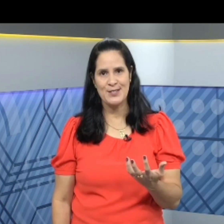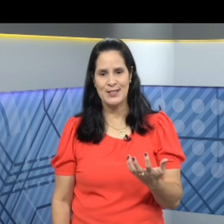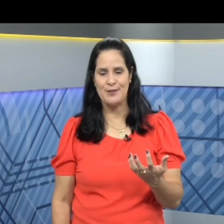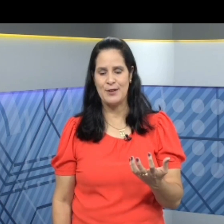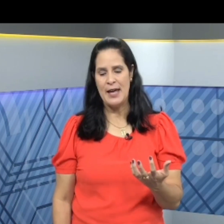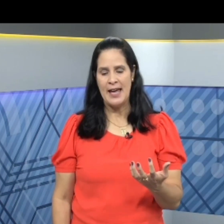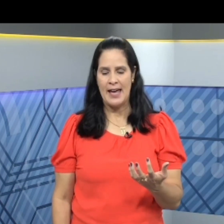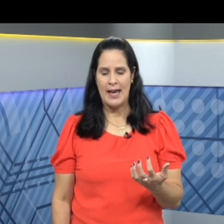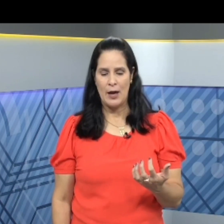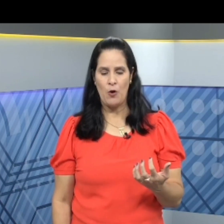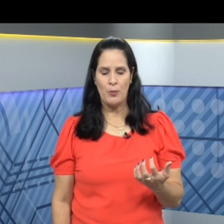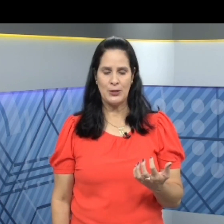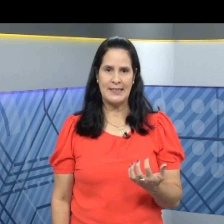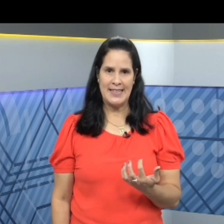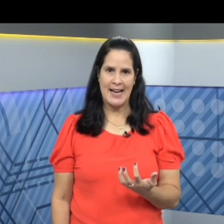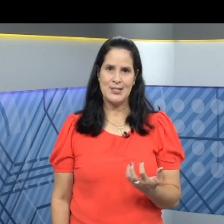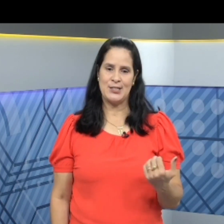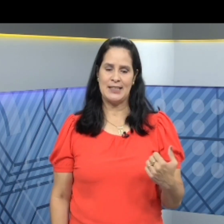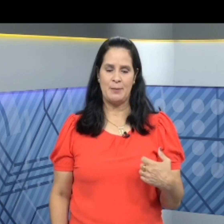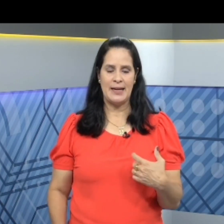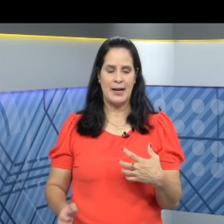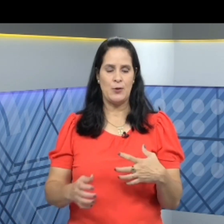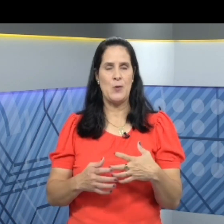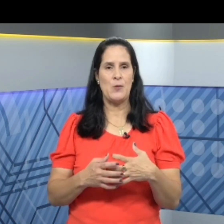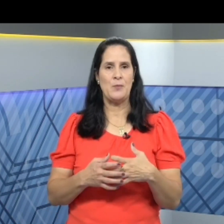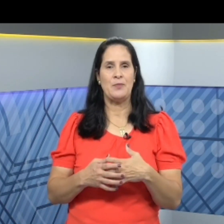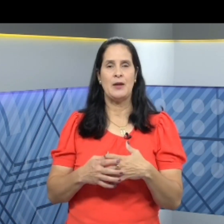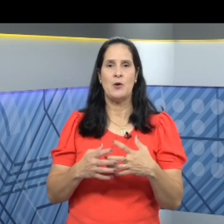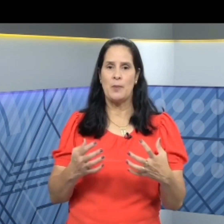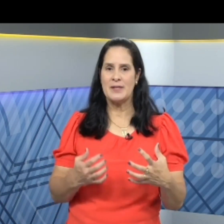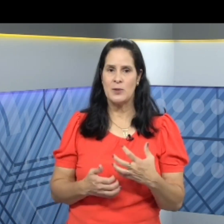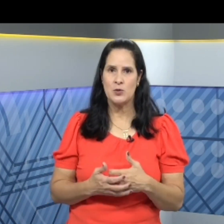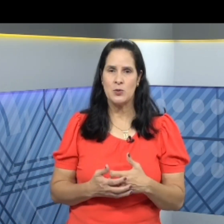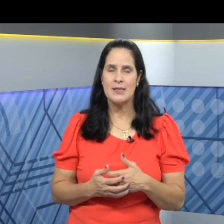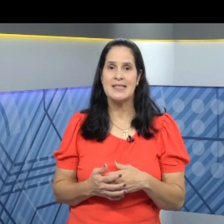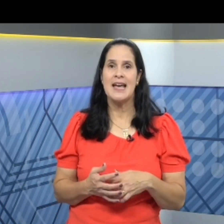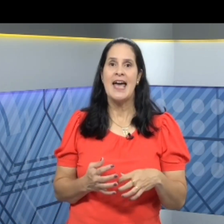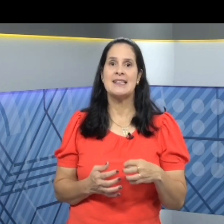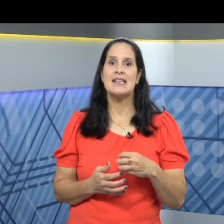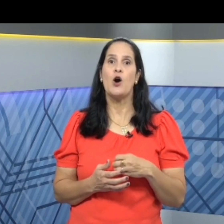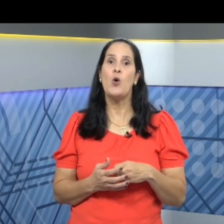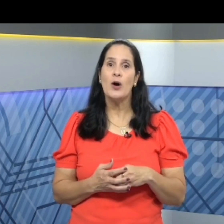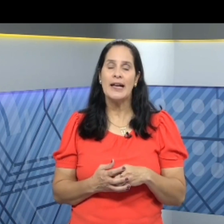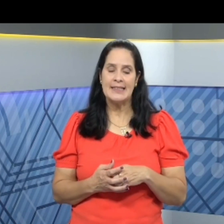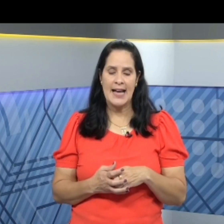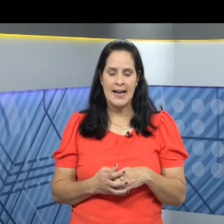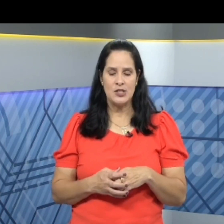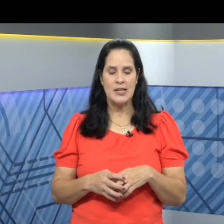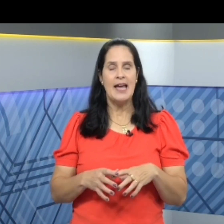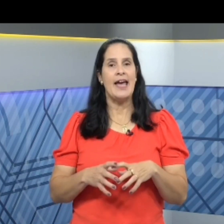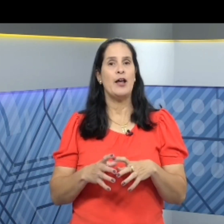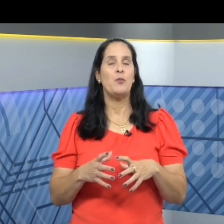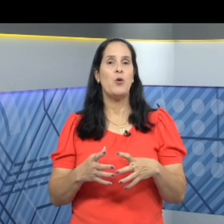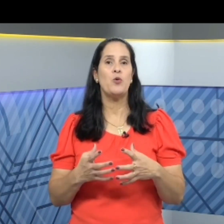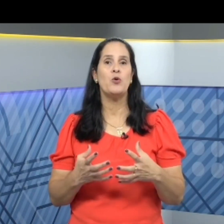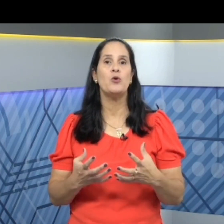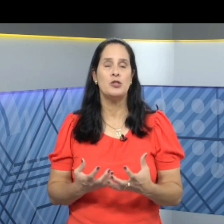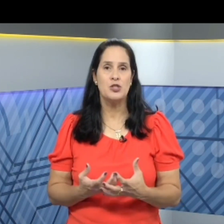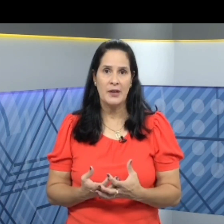teve oportunidade de trabalhar com pessoas surdas, essa oralidade ela é um pouco diferente,